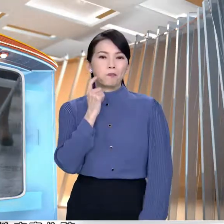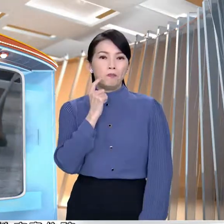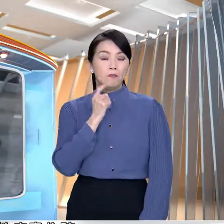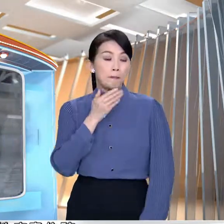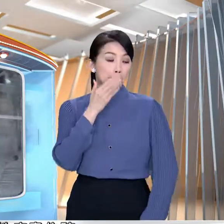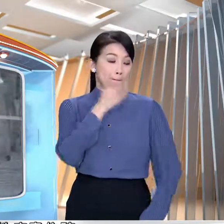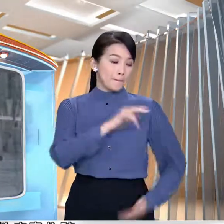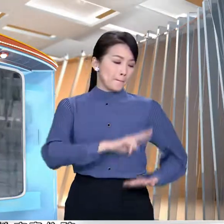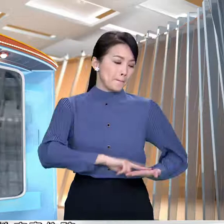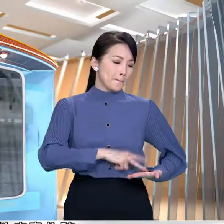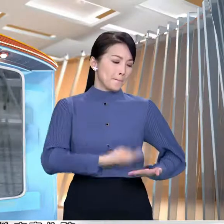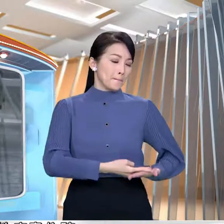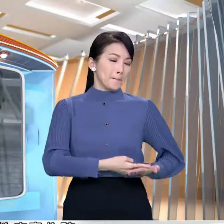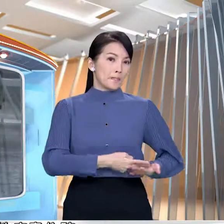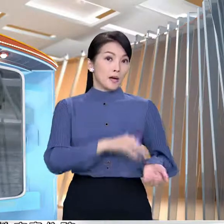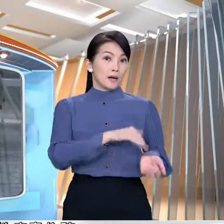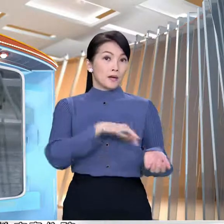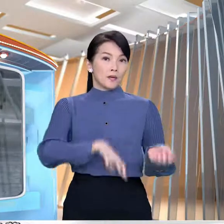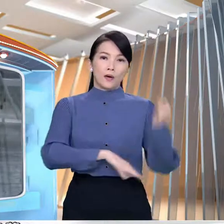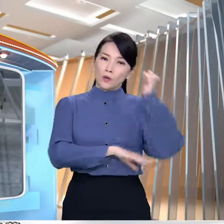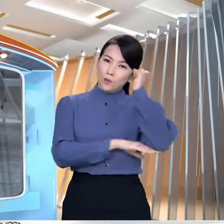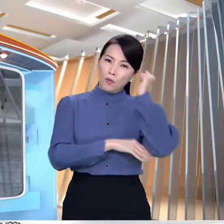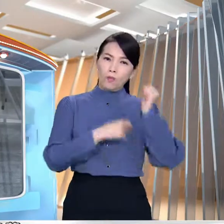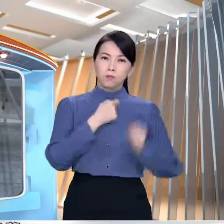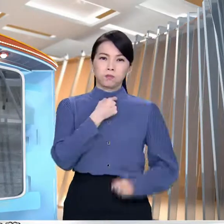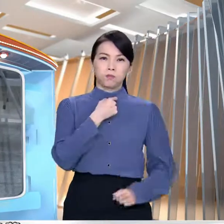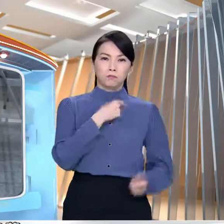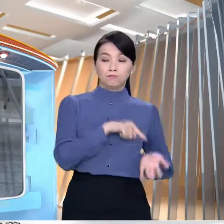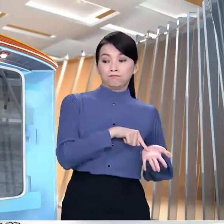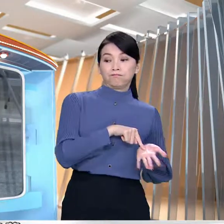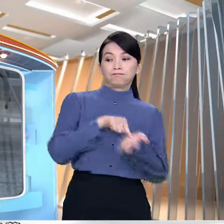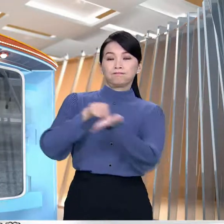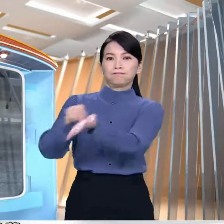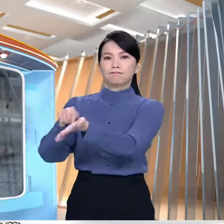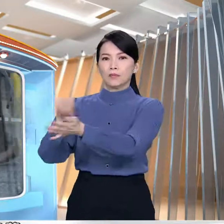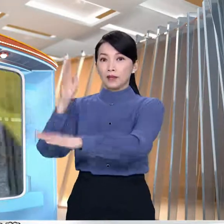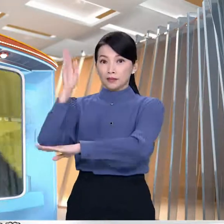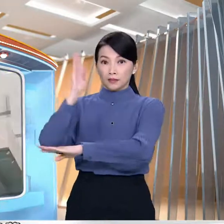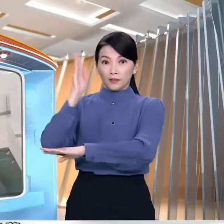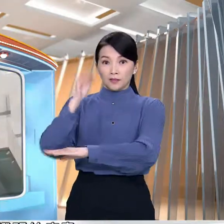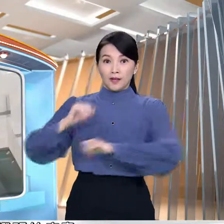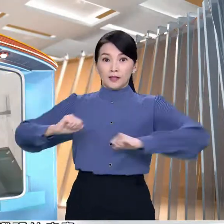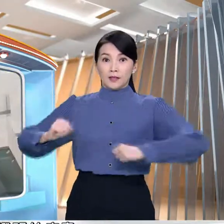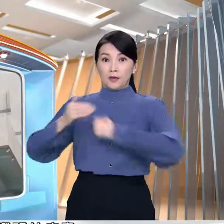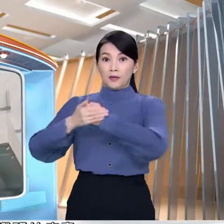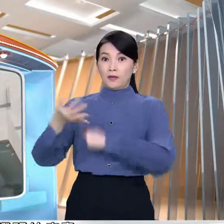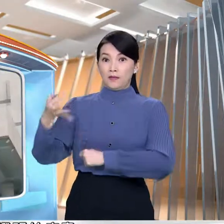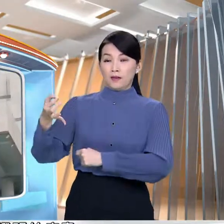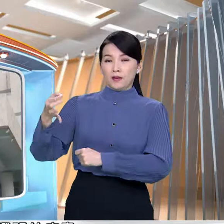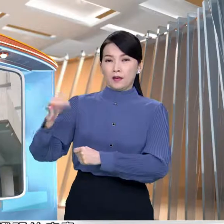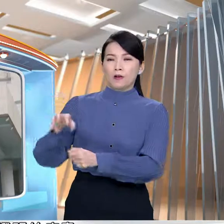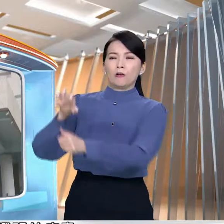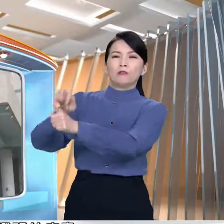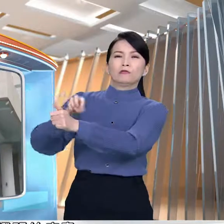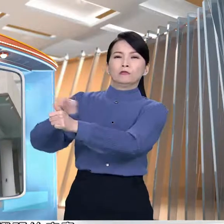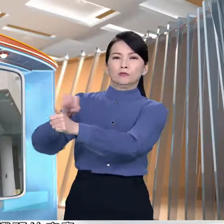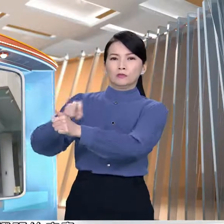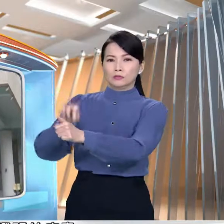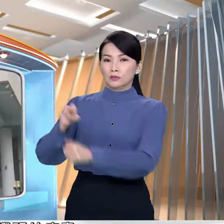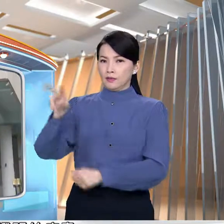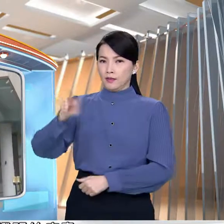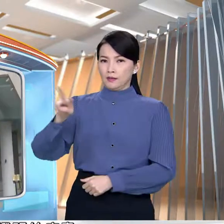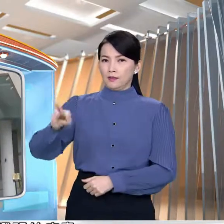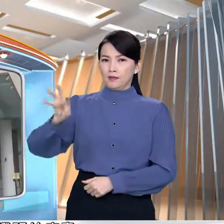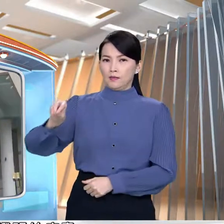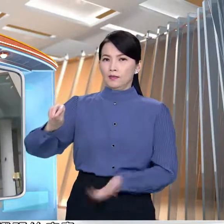住院的慢性病患住院，诈领健保2000多万。此外，还提供了不实的